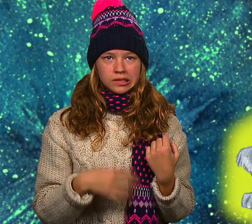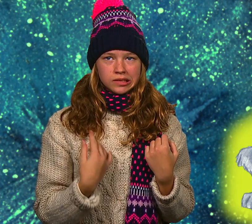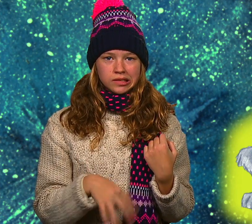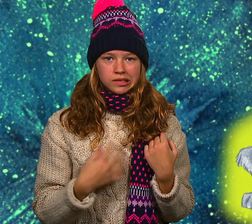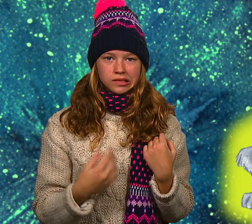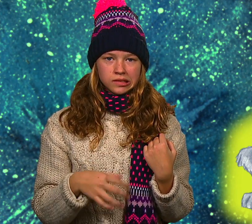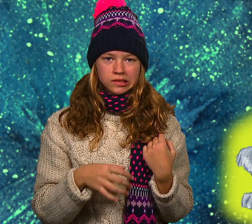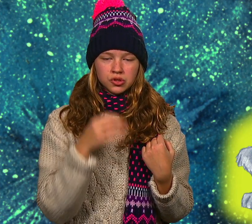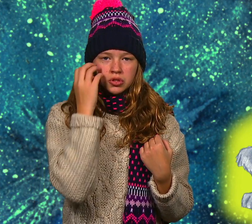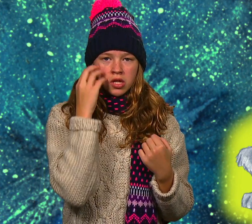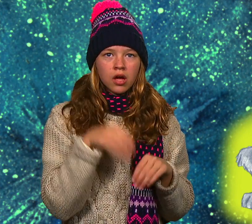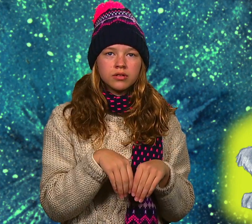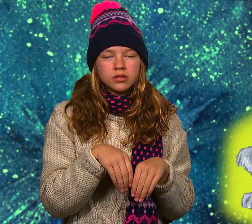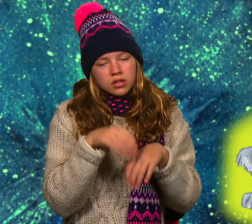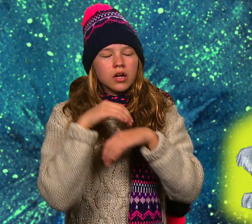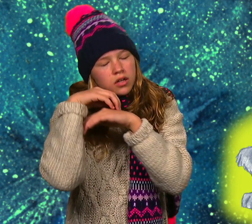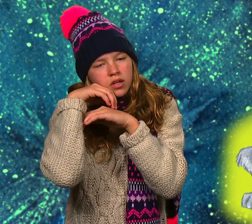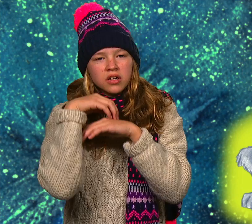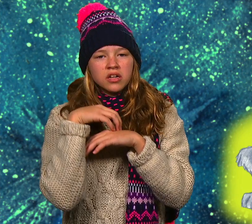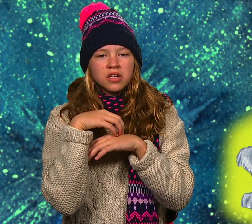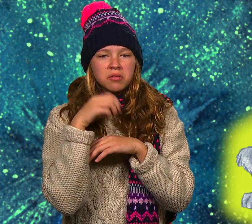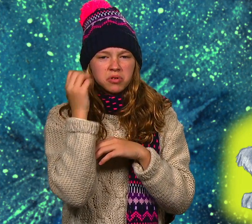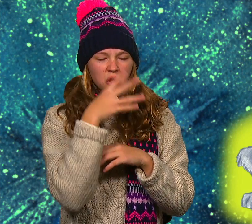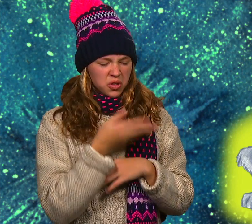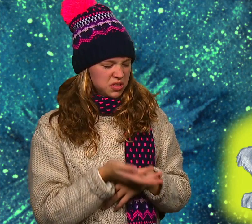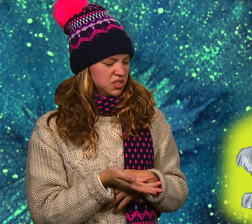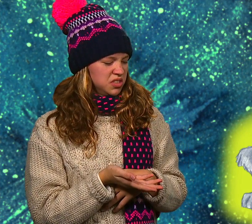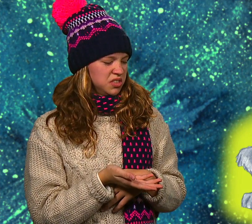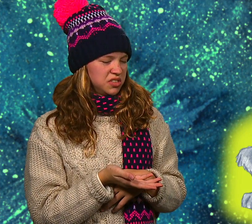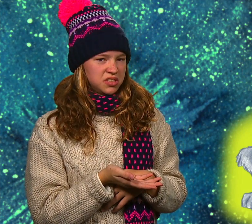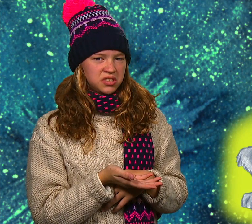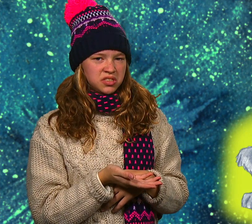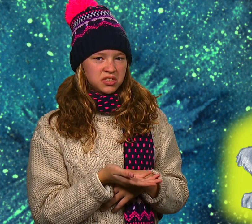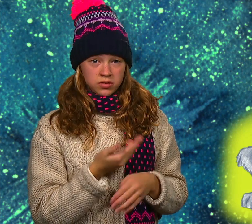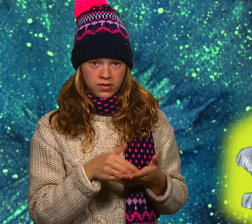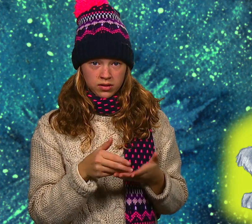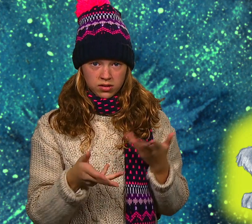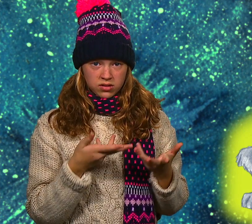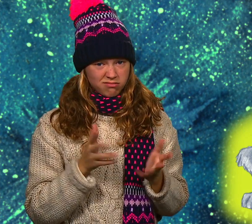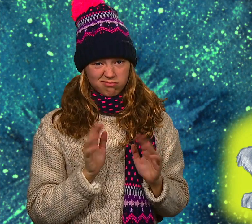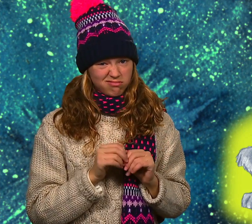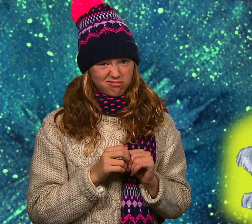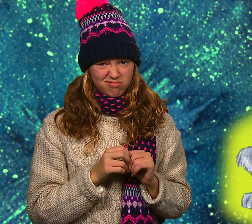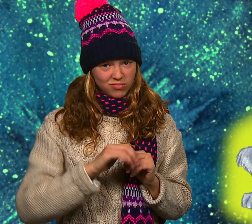Schreck. Das Wohnzimmer ist total demoliert. Alles ist kaputt.